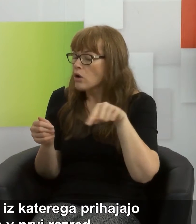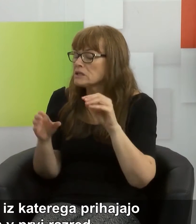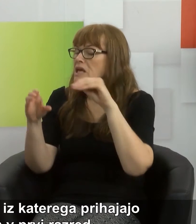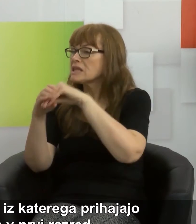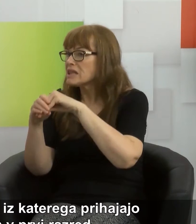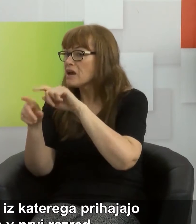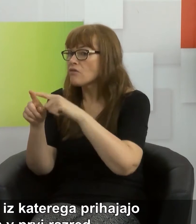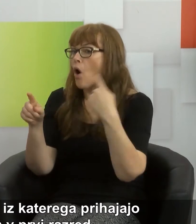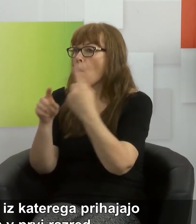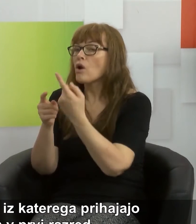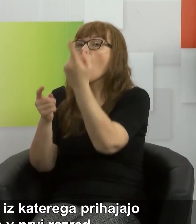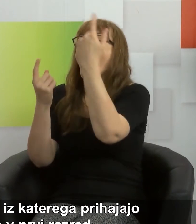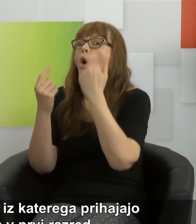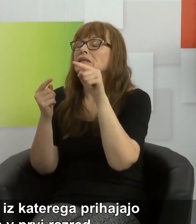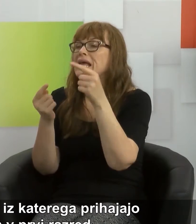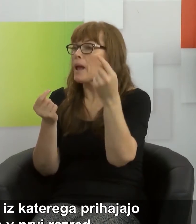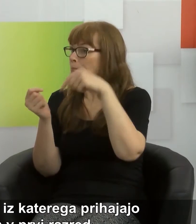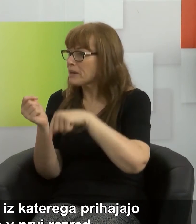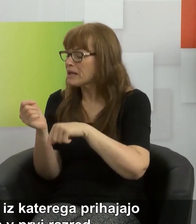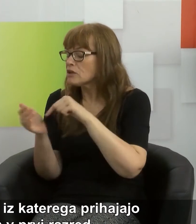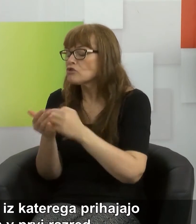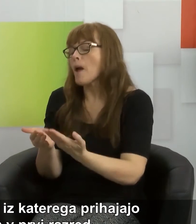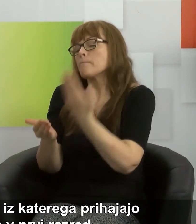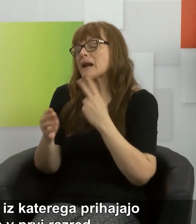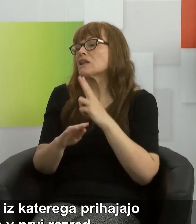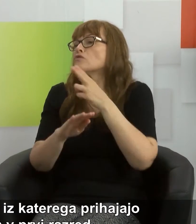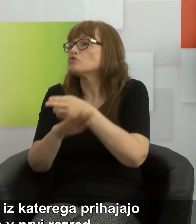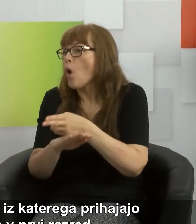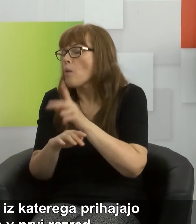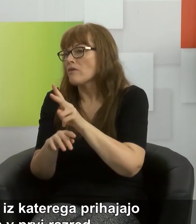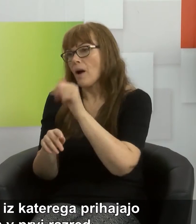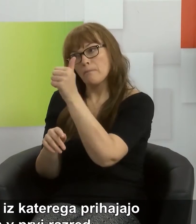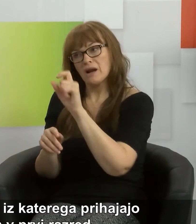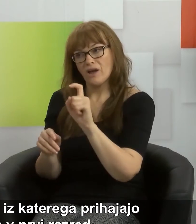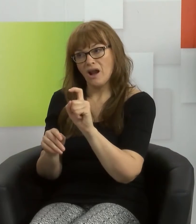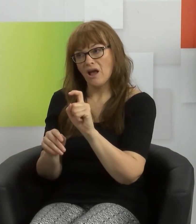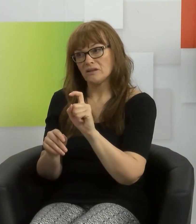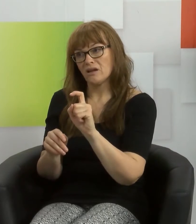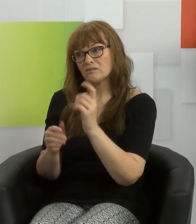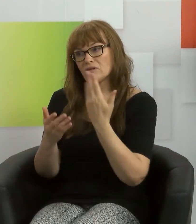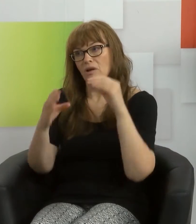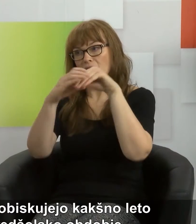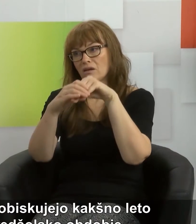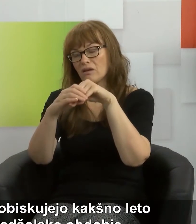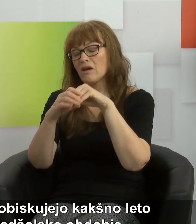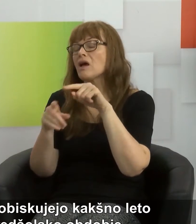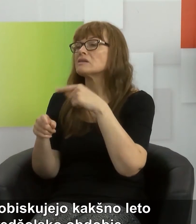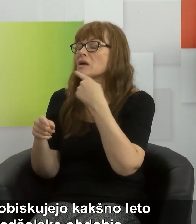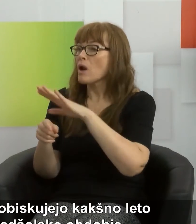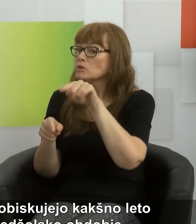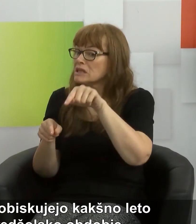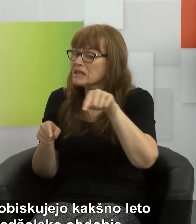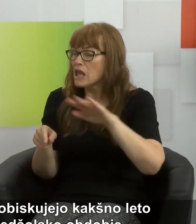v okolje, iz katerega prihajajo, že pred vstopom v prvi razred. Se pravi, da vsi